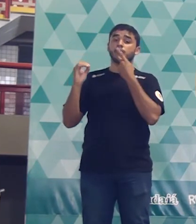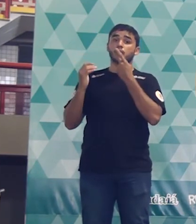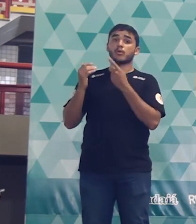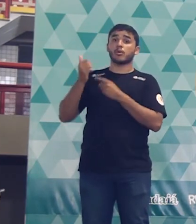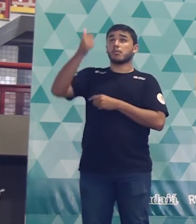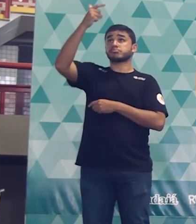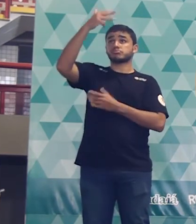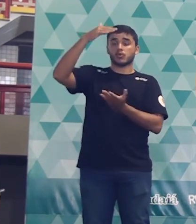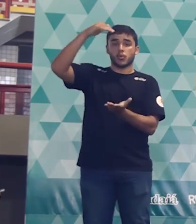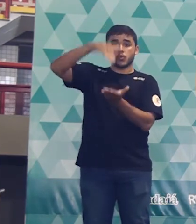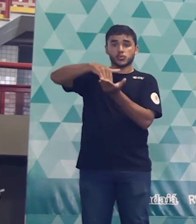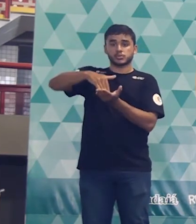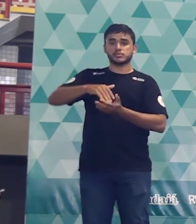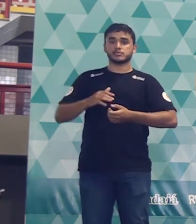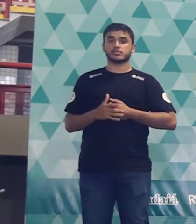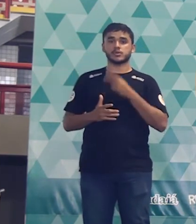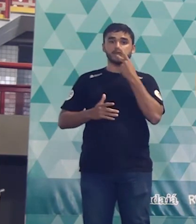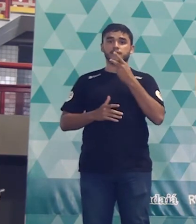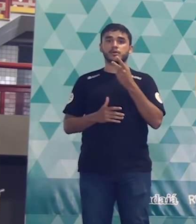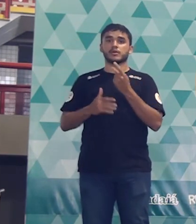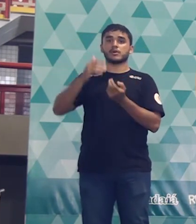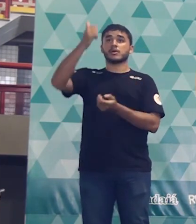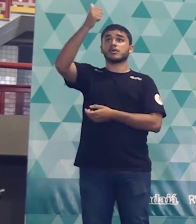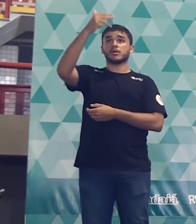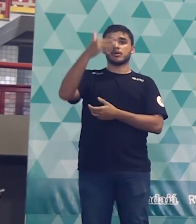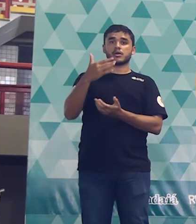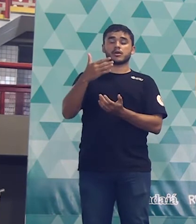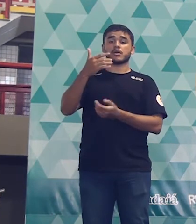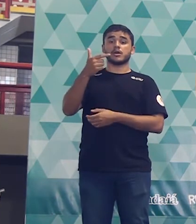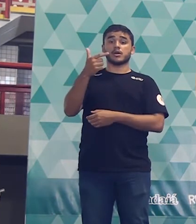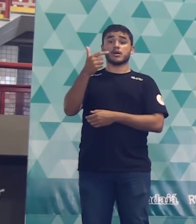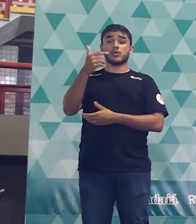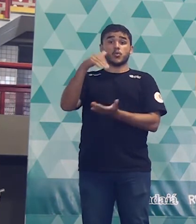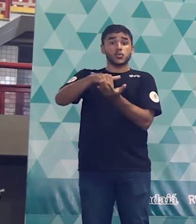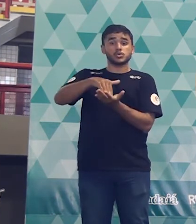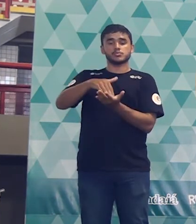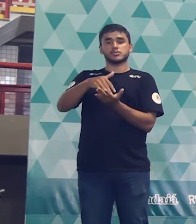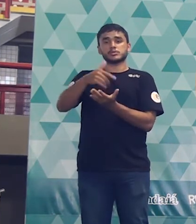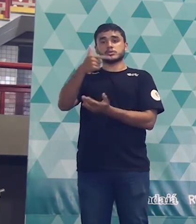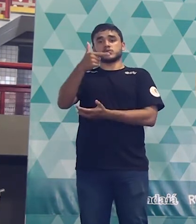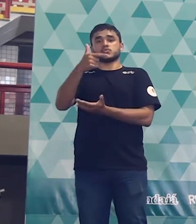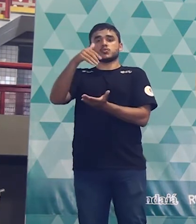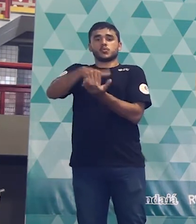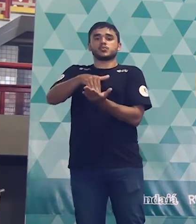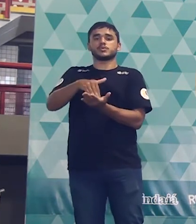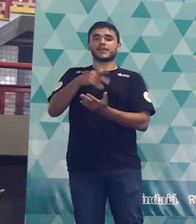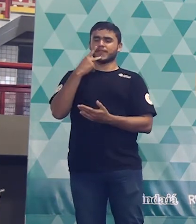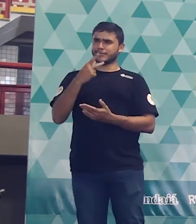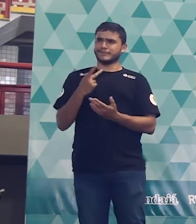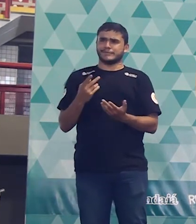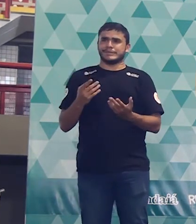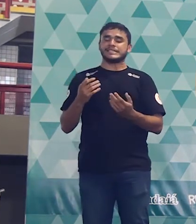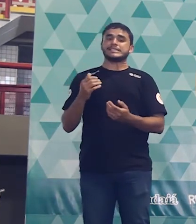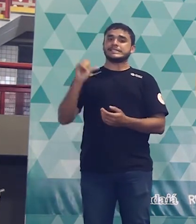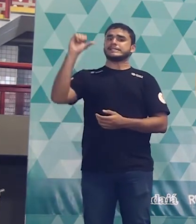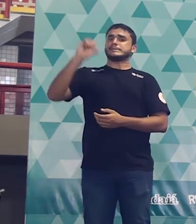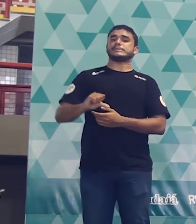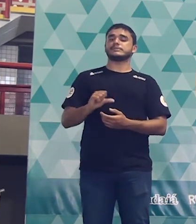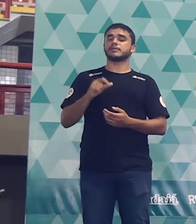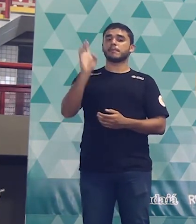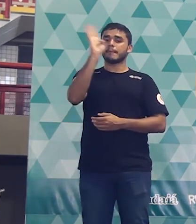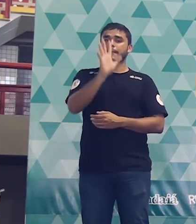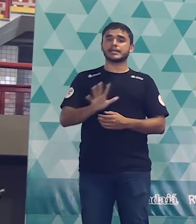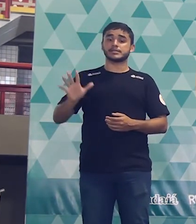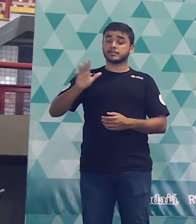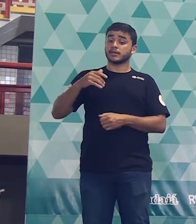entre penúltimo e antepenúltimo lugar. Este ano vai ter de novo. Espero que o Brasil obtenha um resultado melhor. O fato